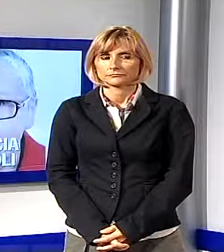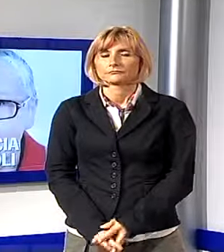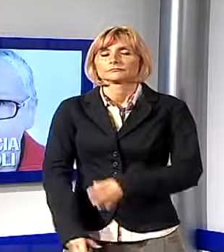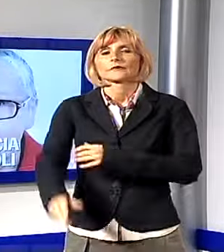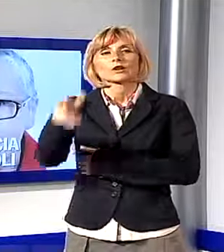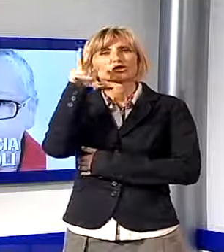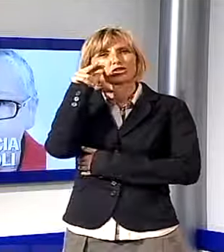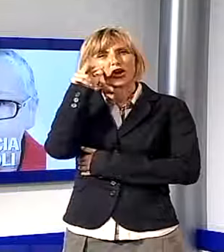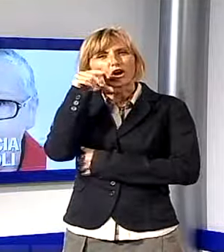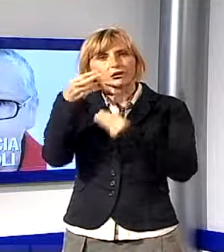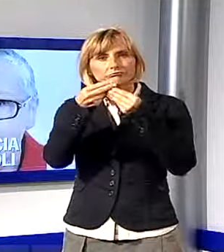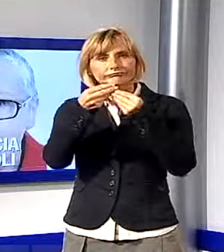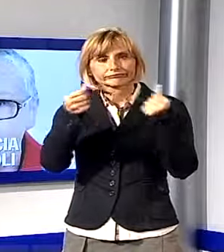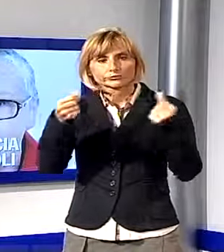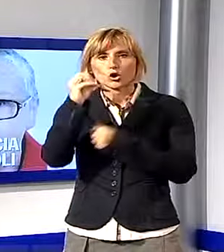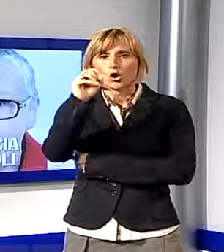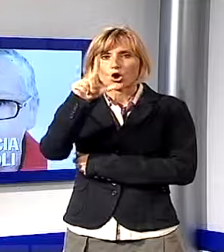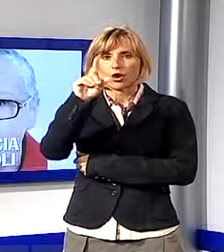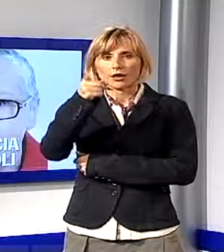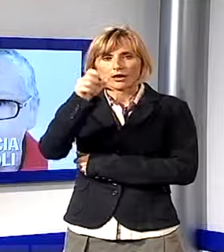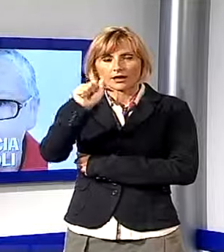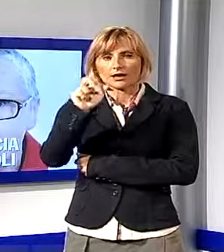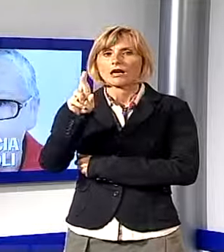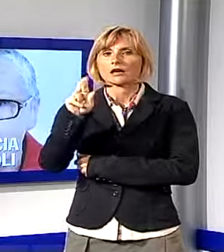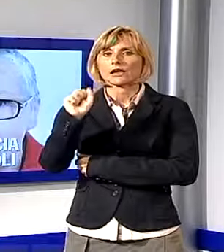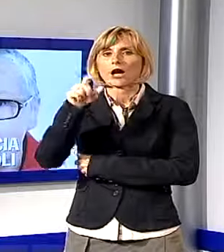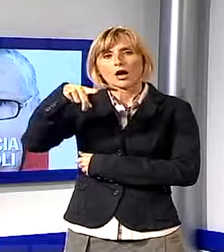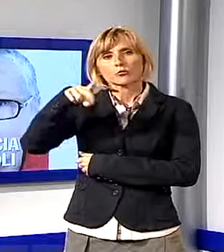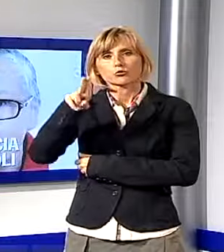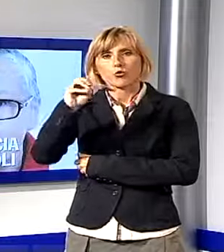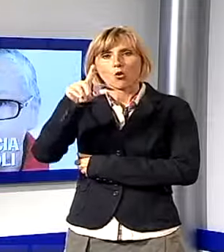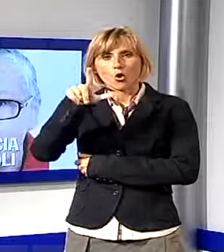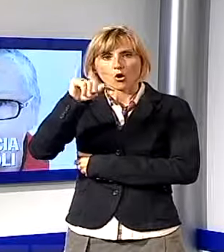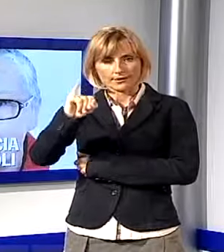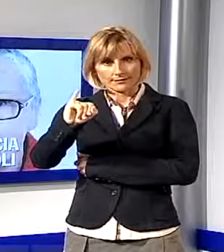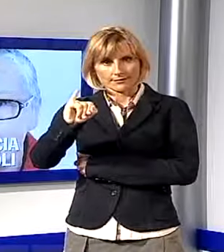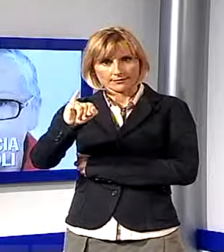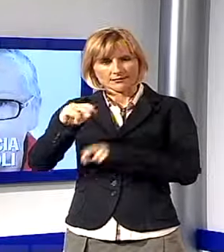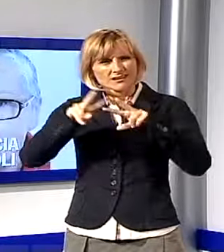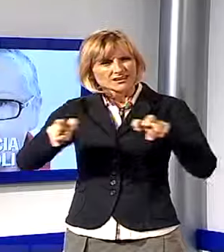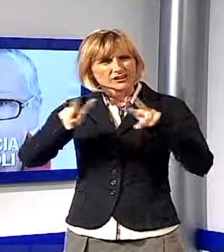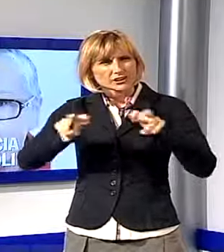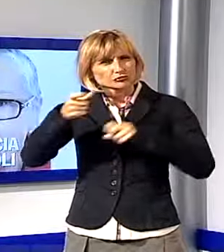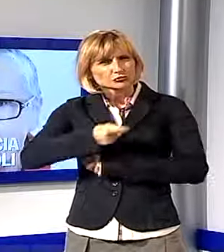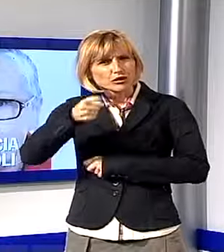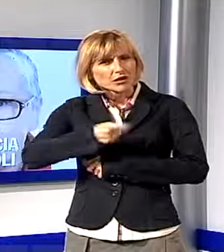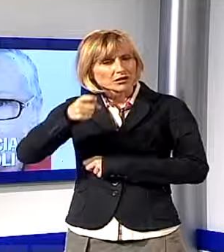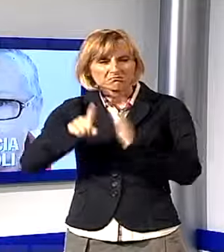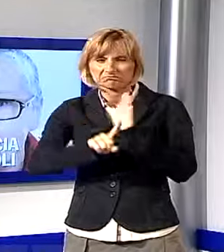Nessuna traccia di Olga Rappuoli. Continuano senza sosta ma anche senza esito le ricerche della donna di 83